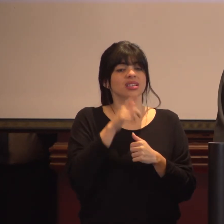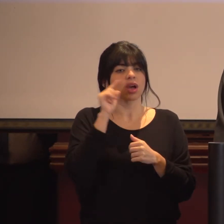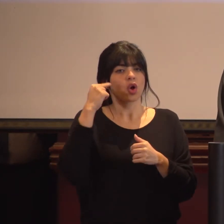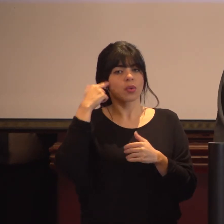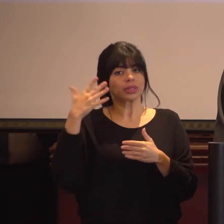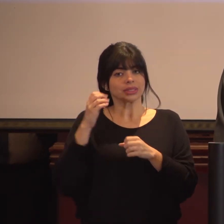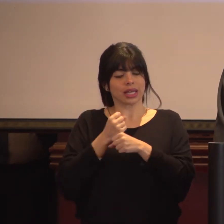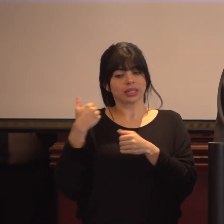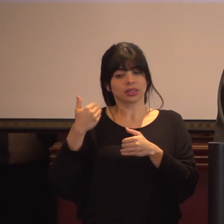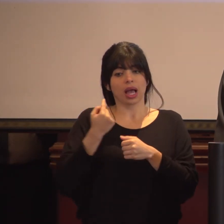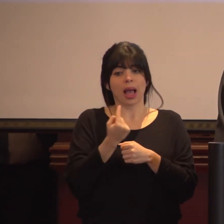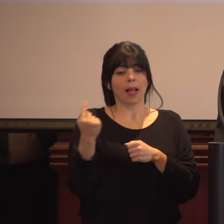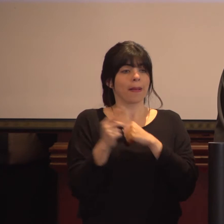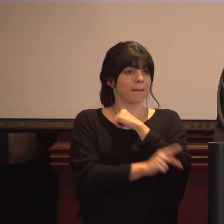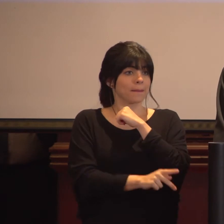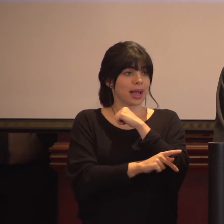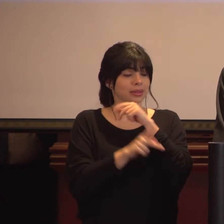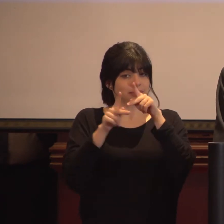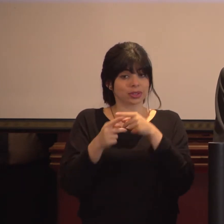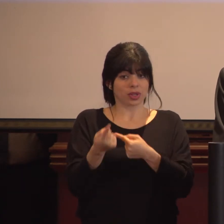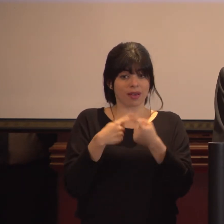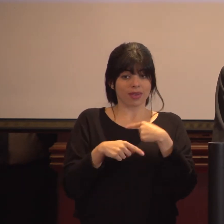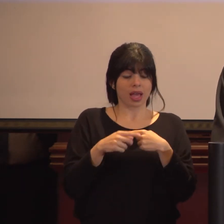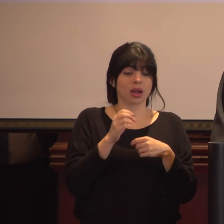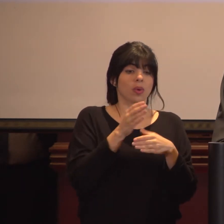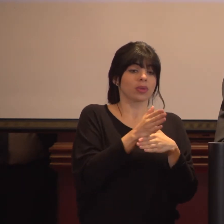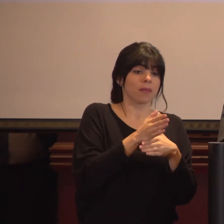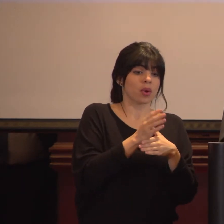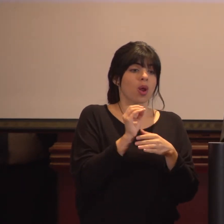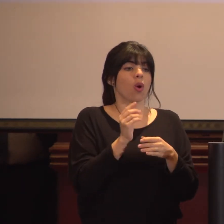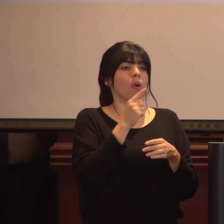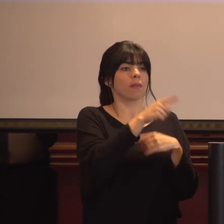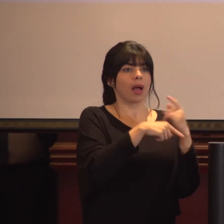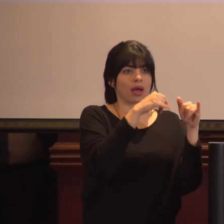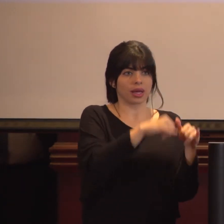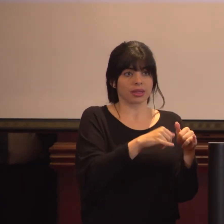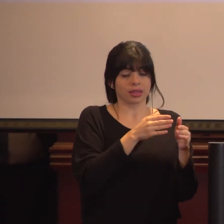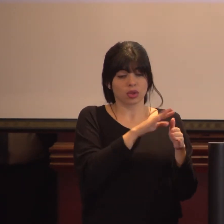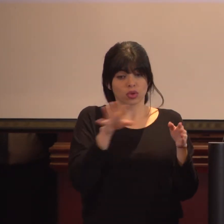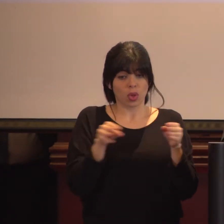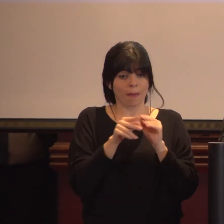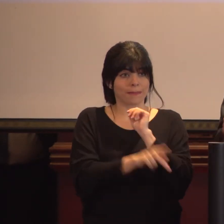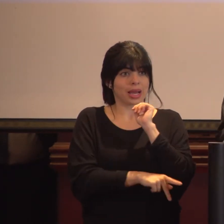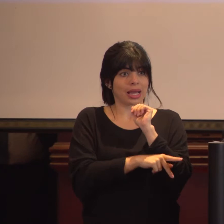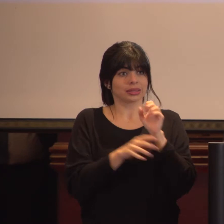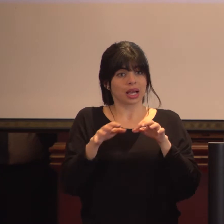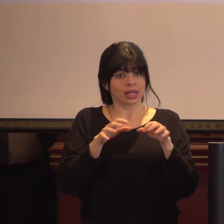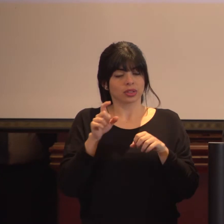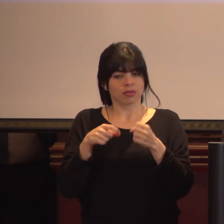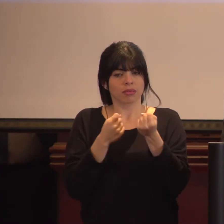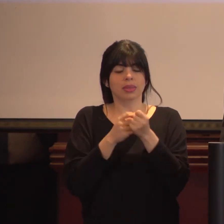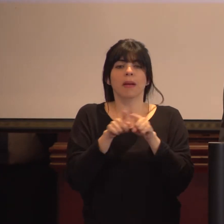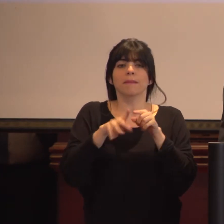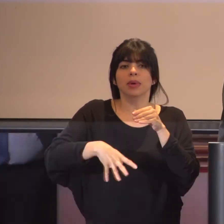gobiernos de los países de origen tránsito asilo o destino incluido a través de la implementación de